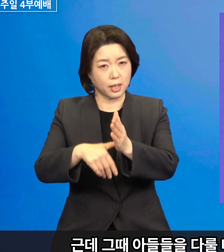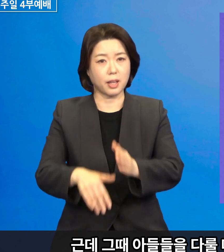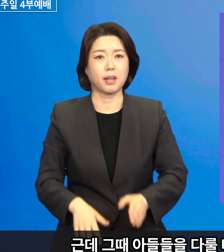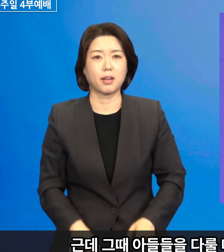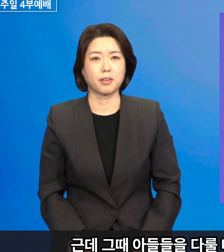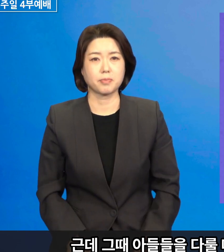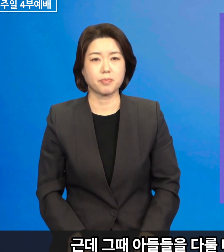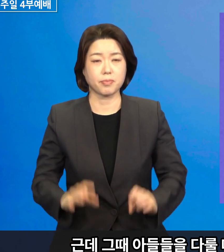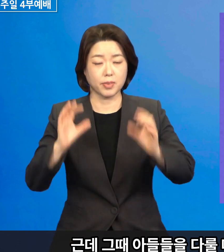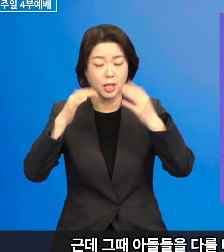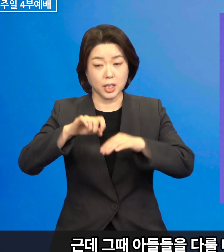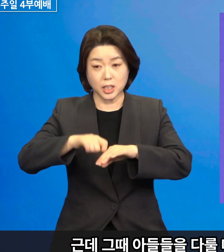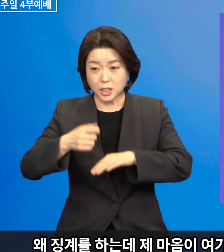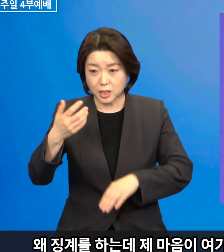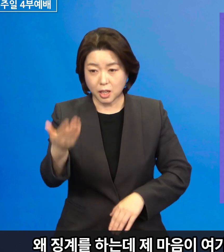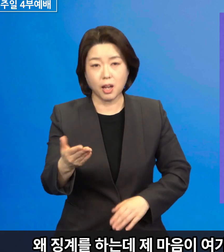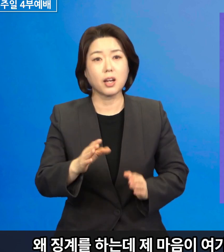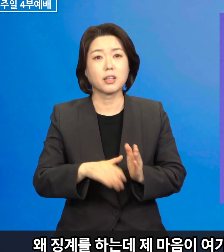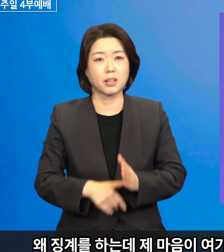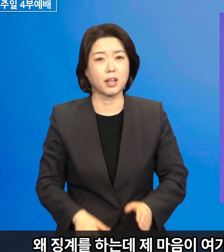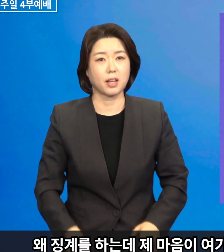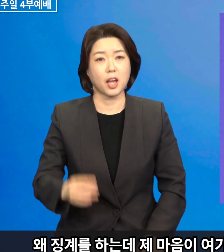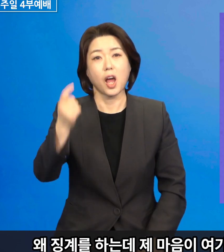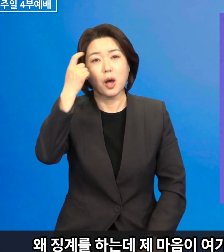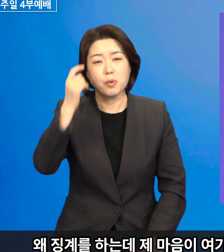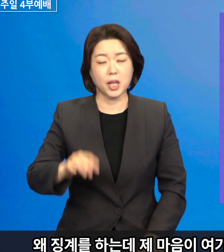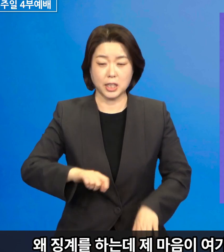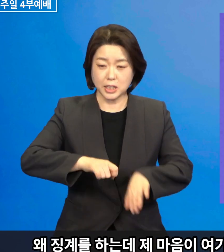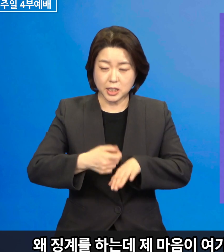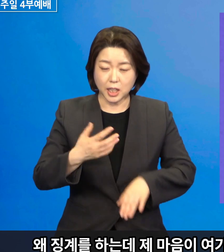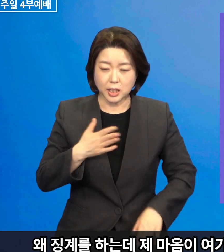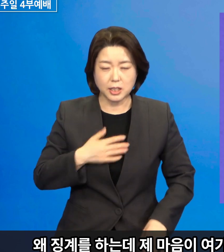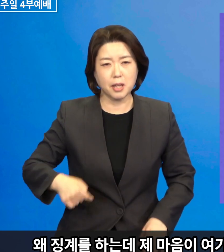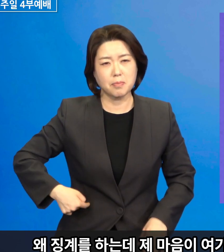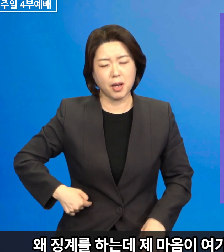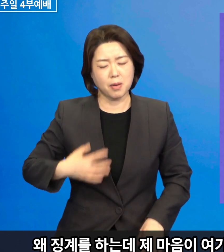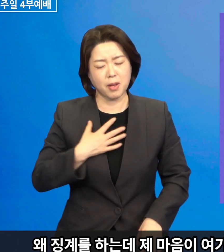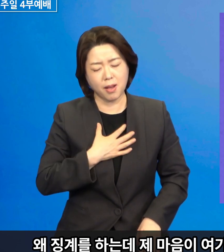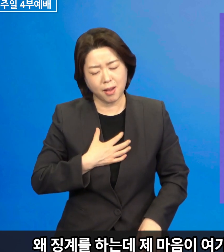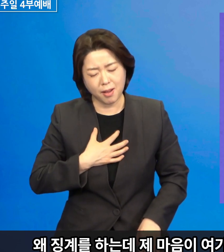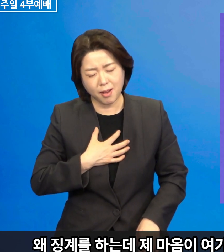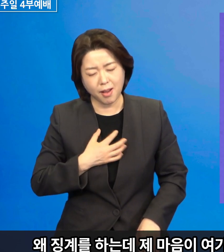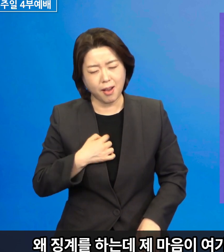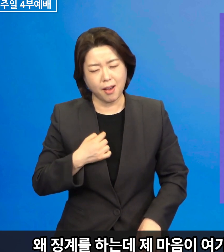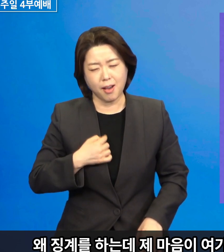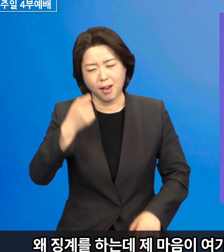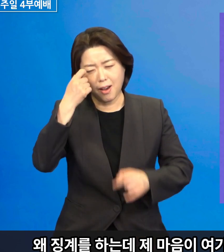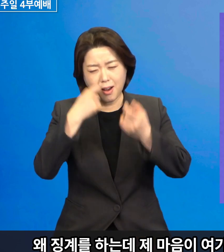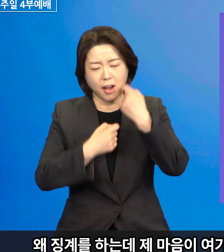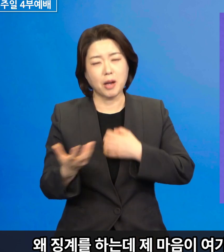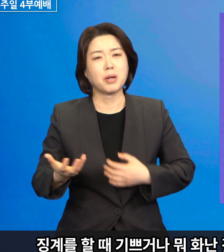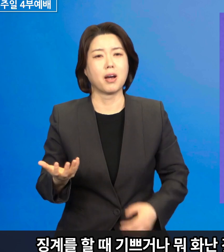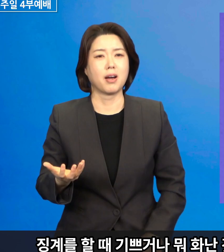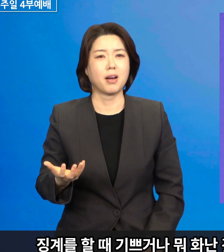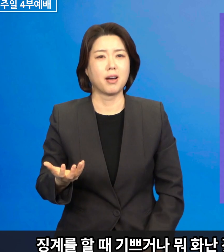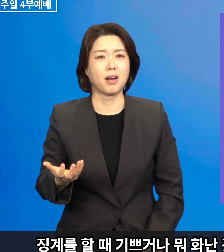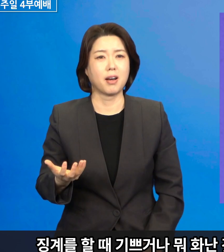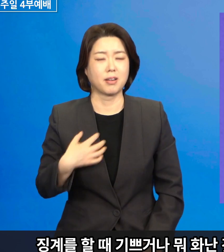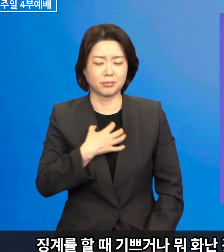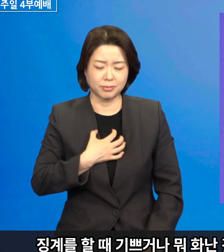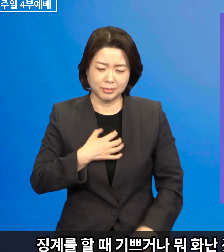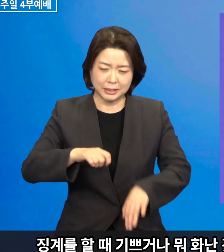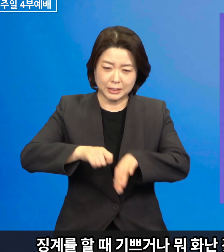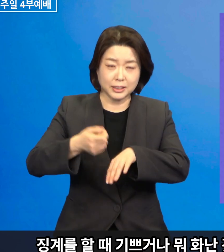아이들을 징계를 하는데, 왜 징계를 하는데 제 마음이 여기서 막 눈물이 나는지 모르겠어요. 징계를 할